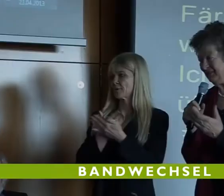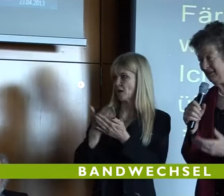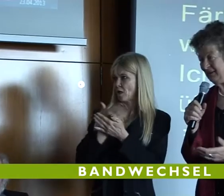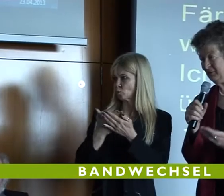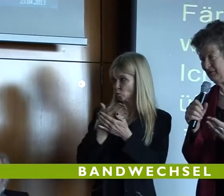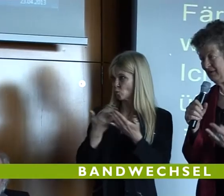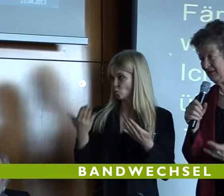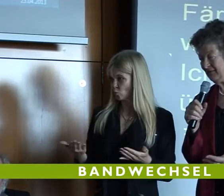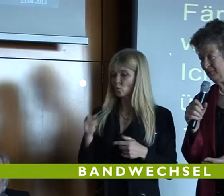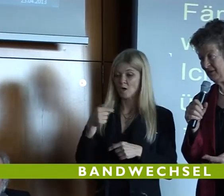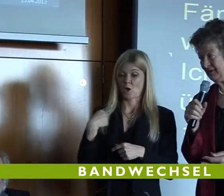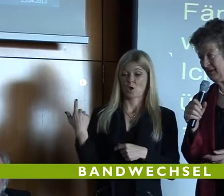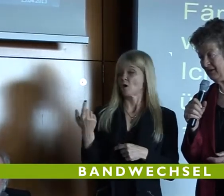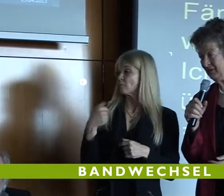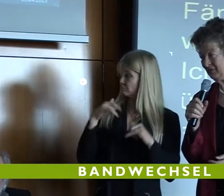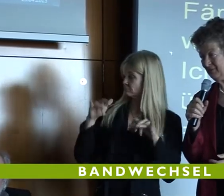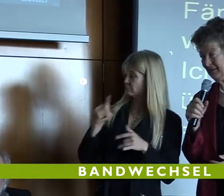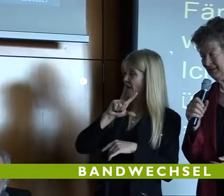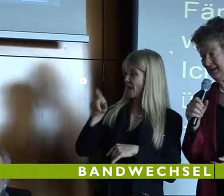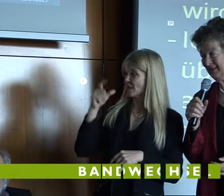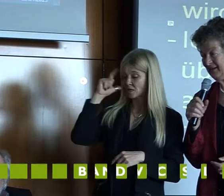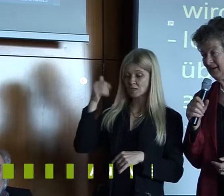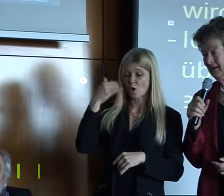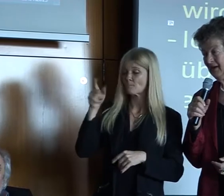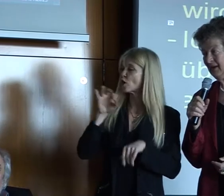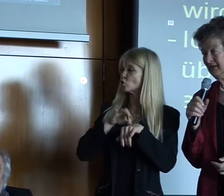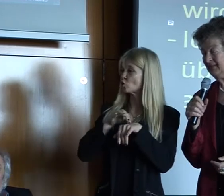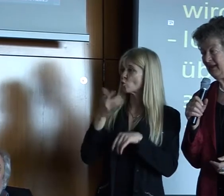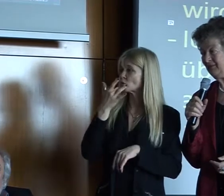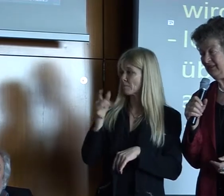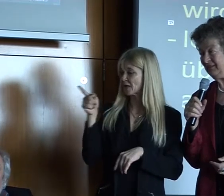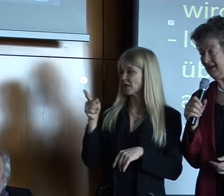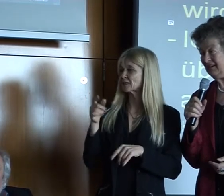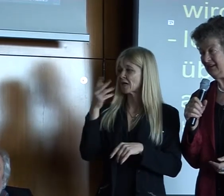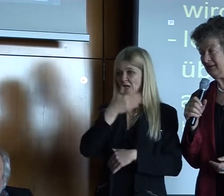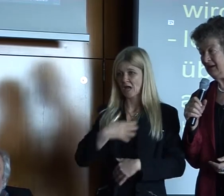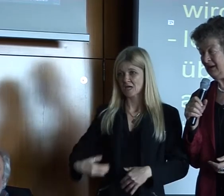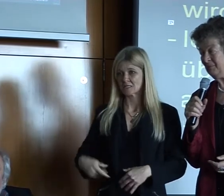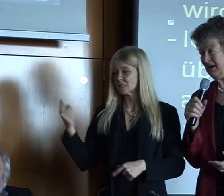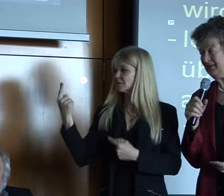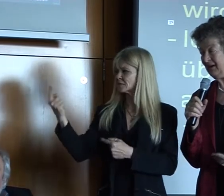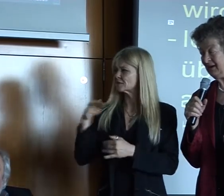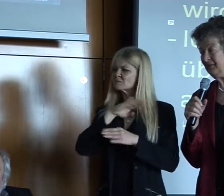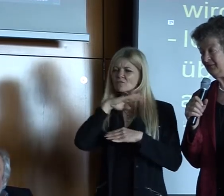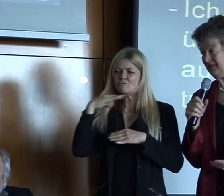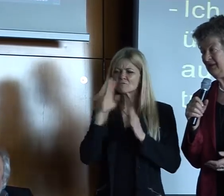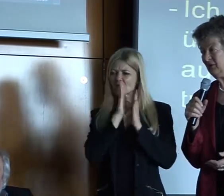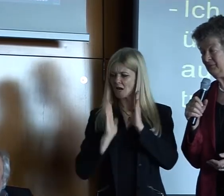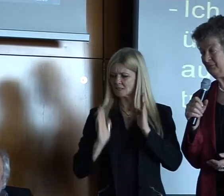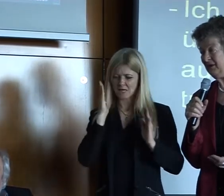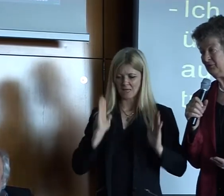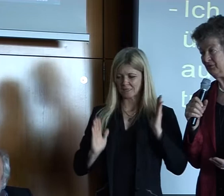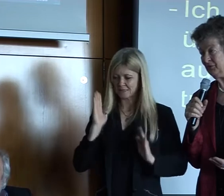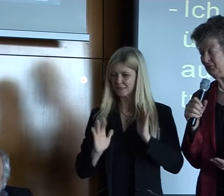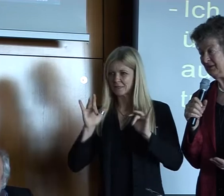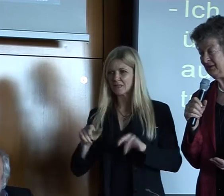Wir haben ja hier wirklich in unserem Landeshauptmann Dr. Peter Kaiser, einen sehr vielseitigen Mann, der ganz viel auch